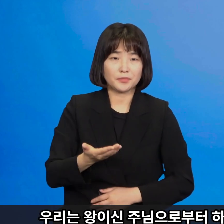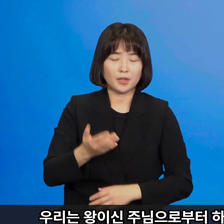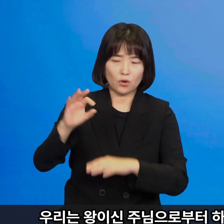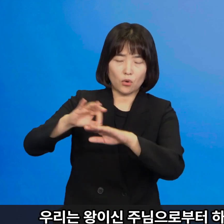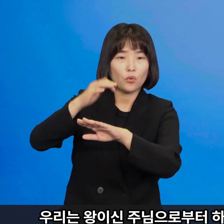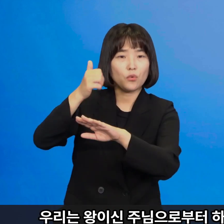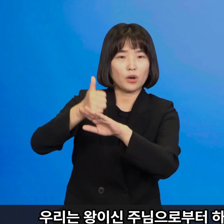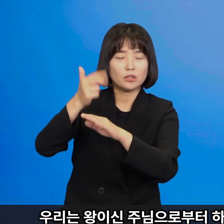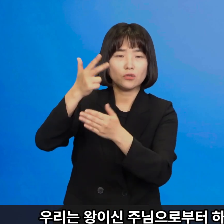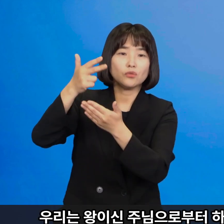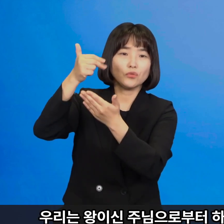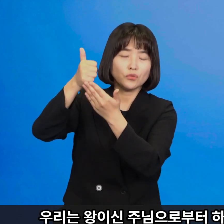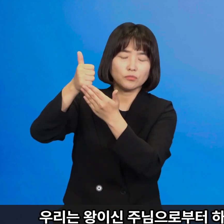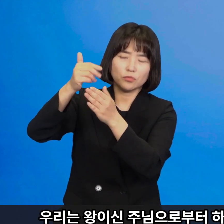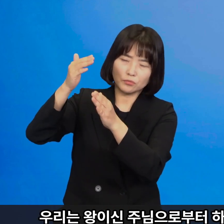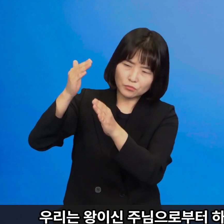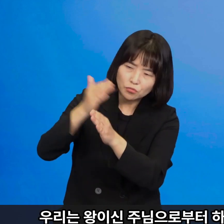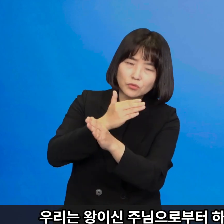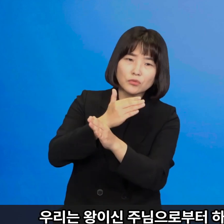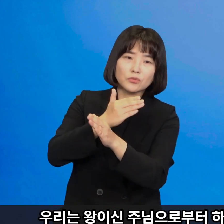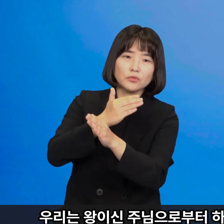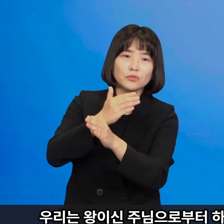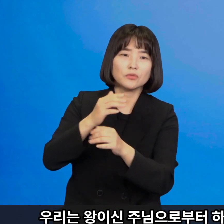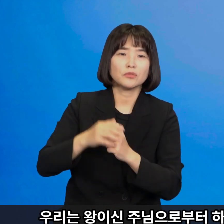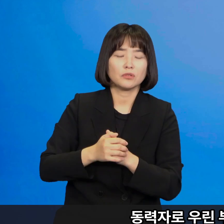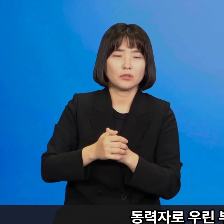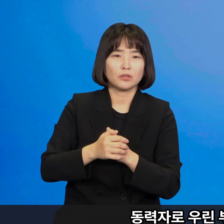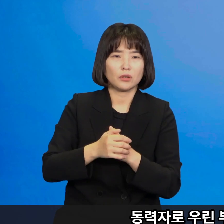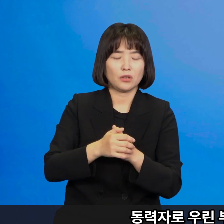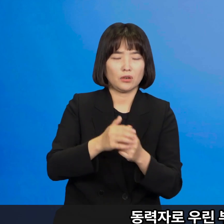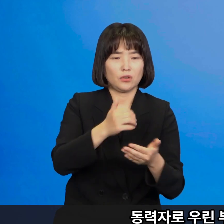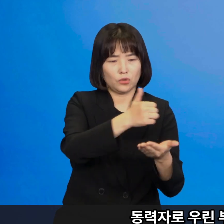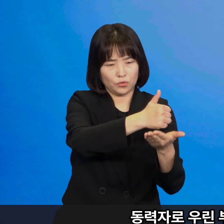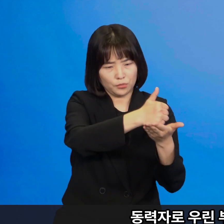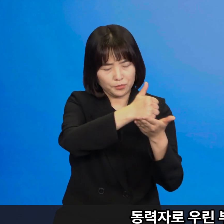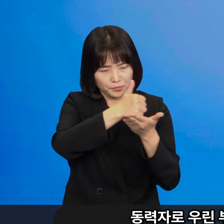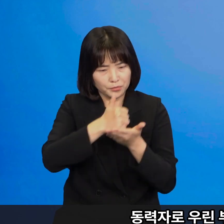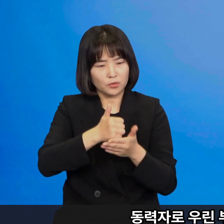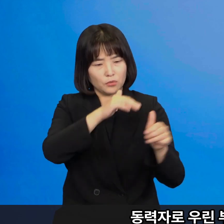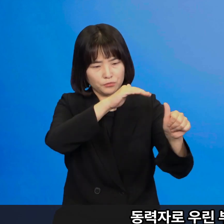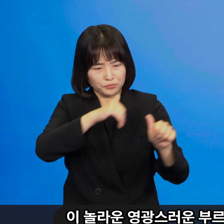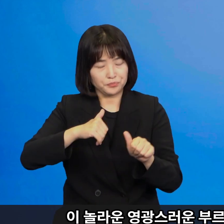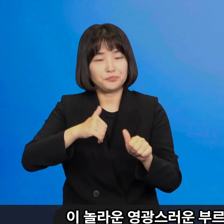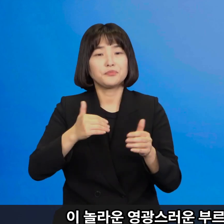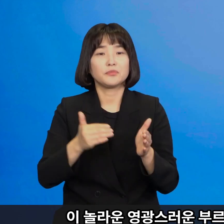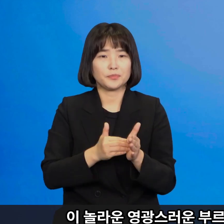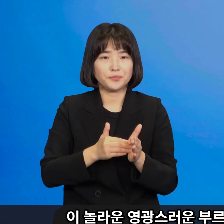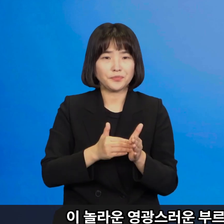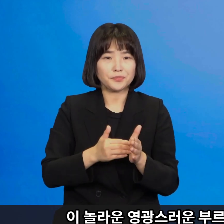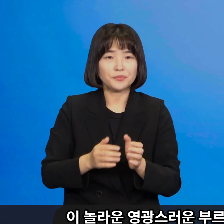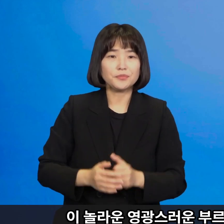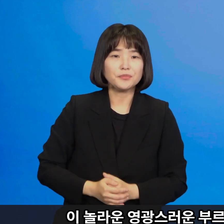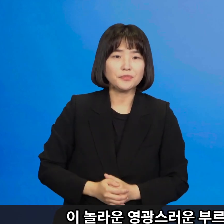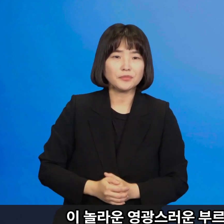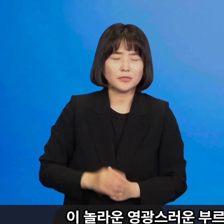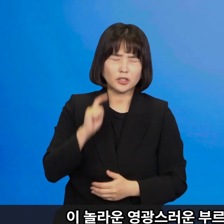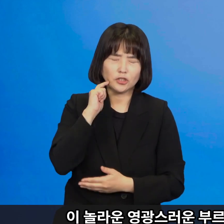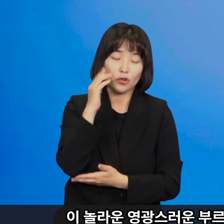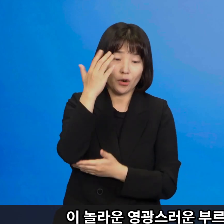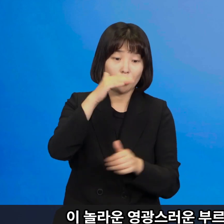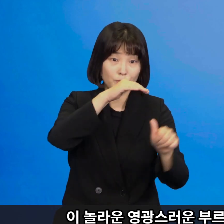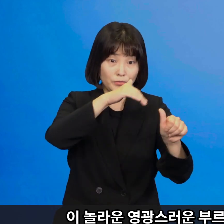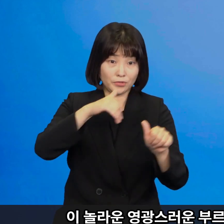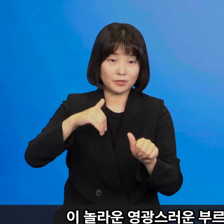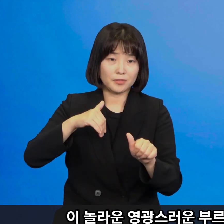왕이신 주님으로부터 하나님의 선교에 초대를 받았습니다. 동역적으로 우리는 부름을 받은 거예요. 이 놀라운 영광스러운 부르심